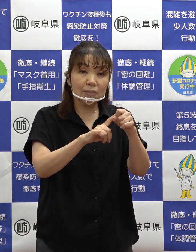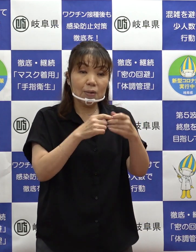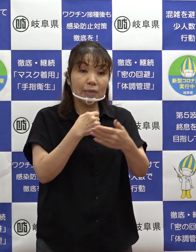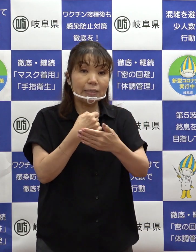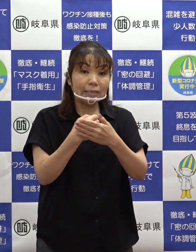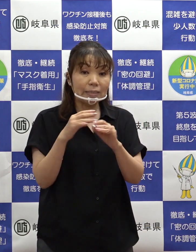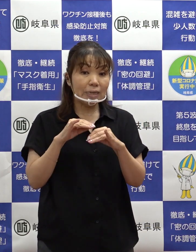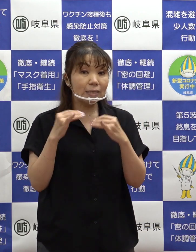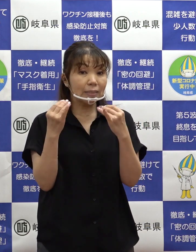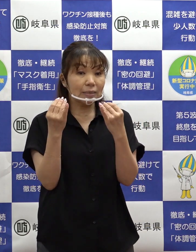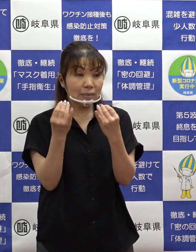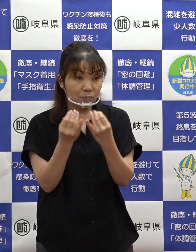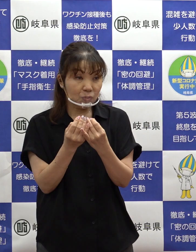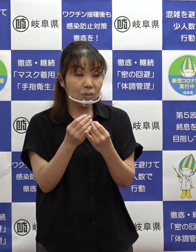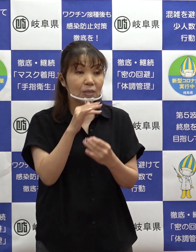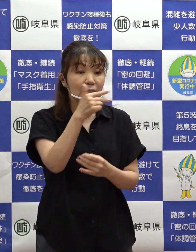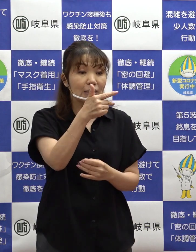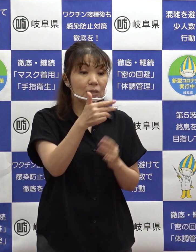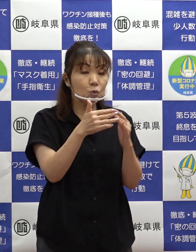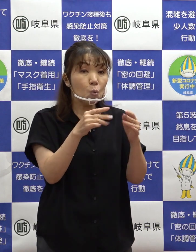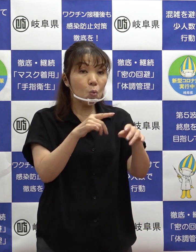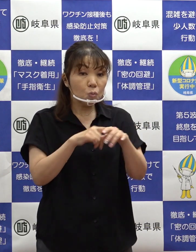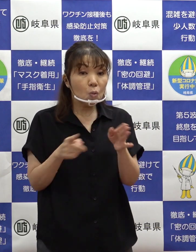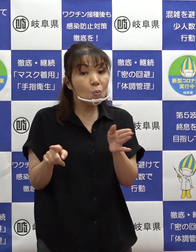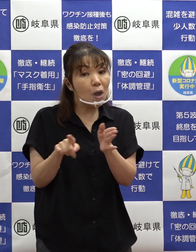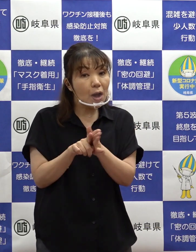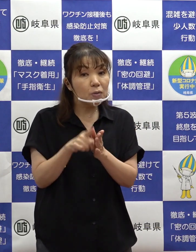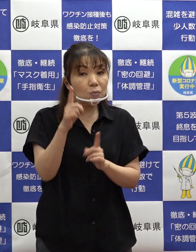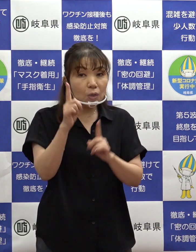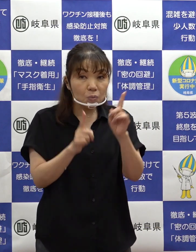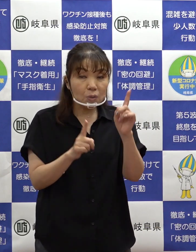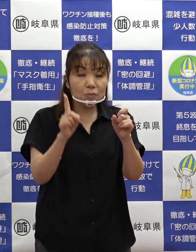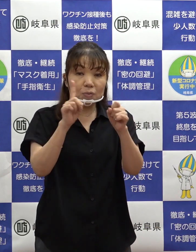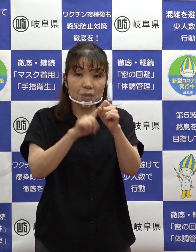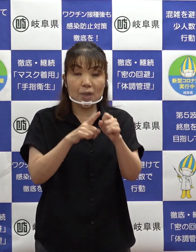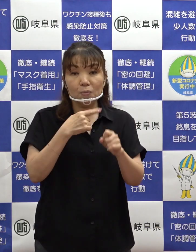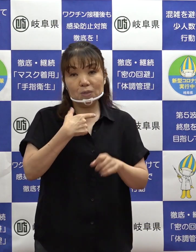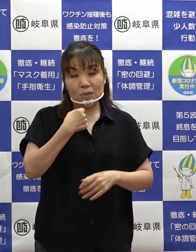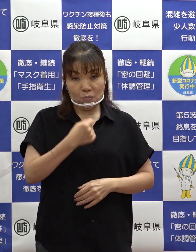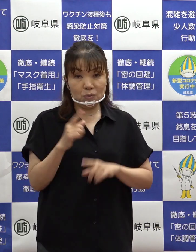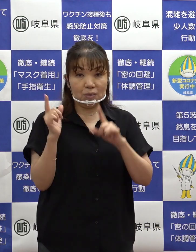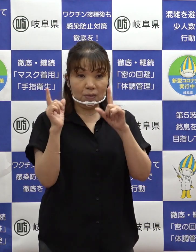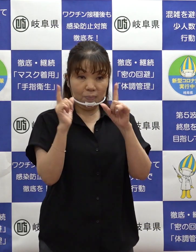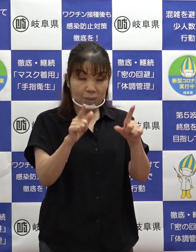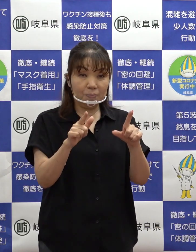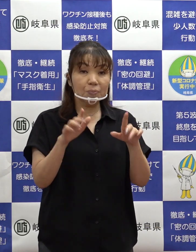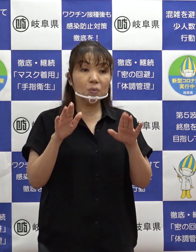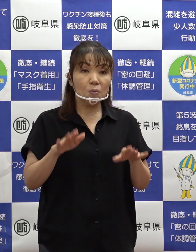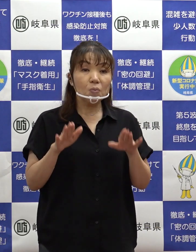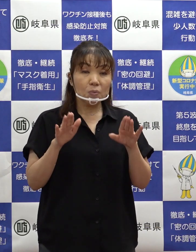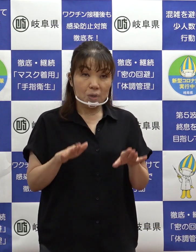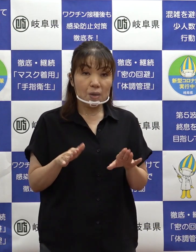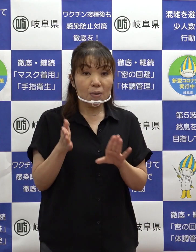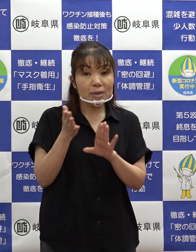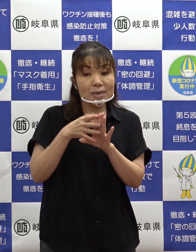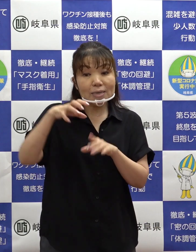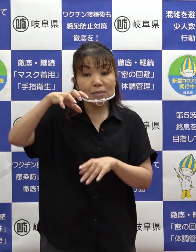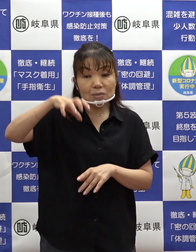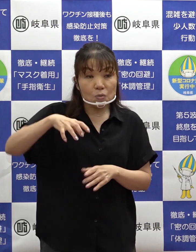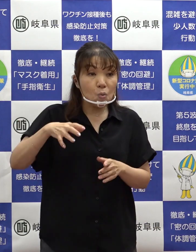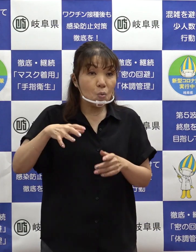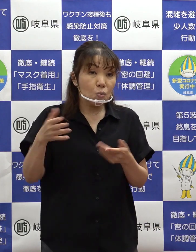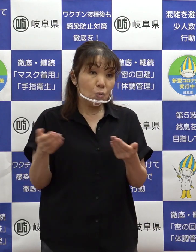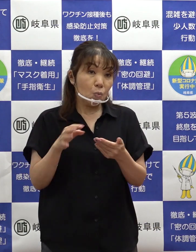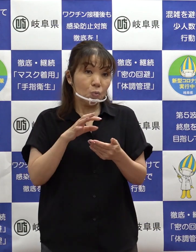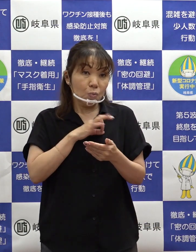援チームに市町村も入ってもらうということなのか、その辺の狙いをちょっと、 今回は県庁の職員